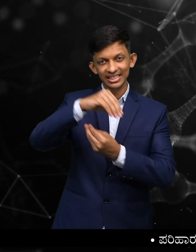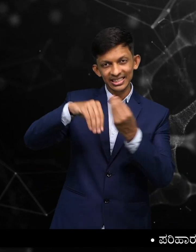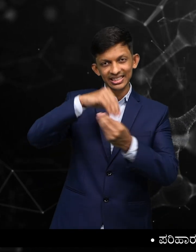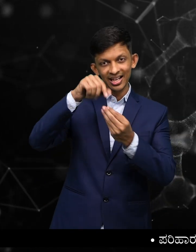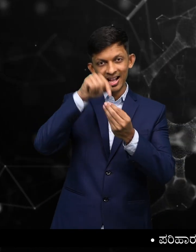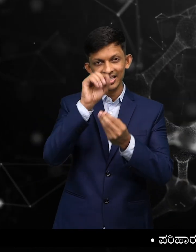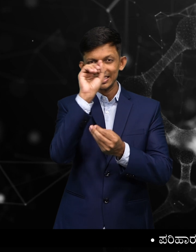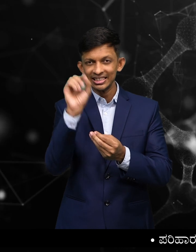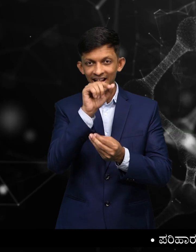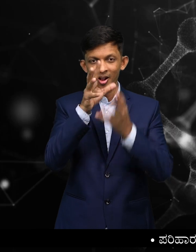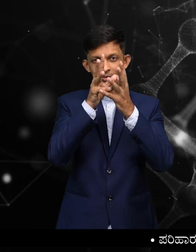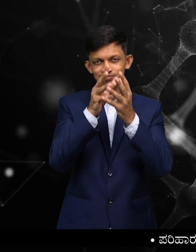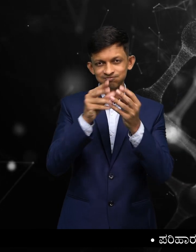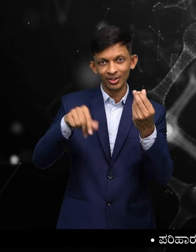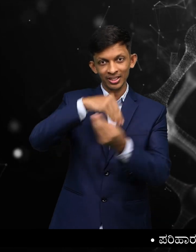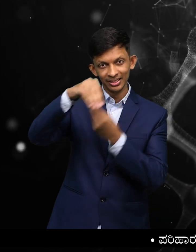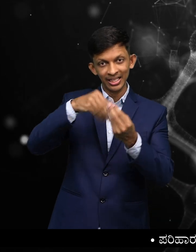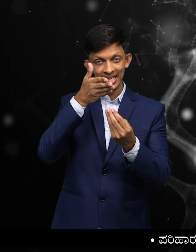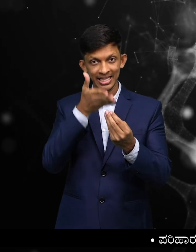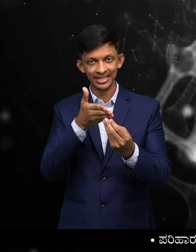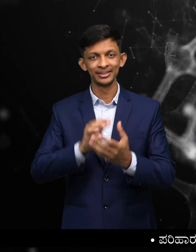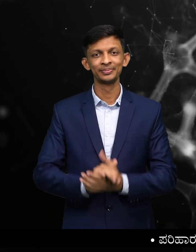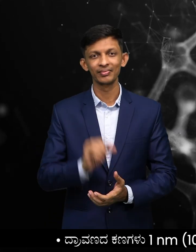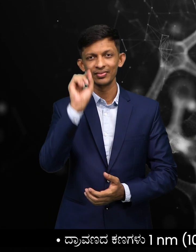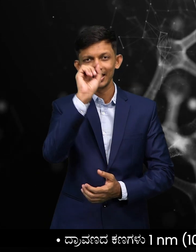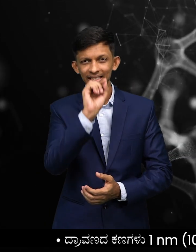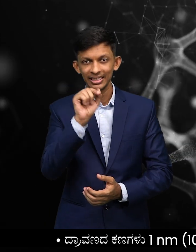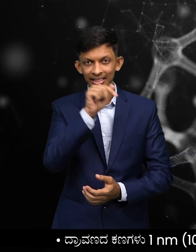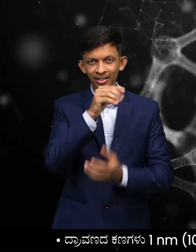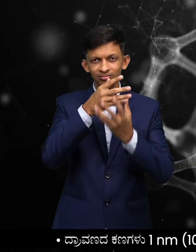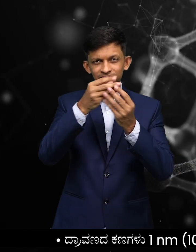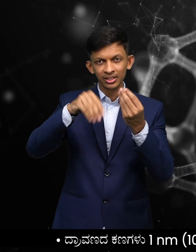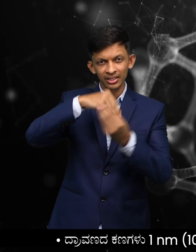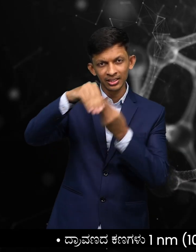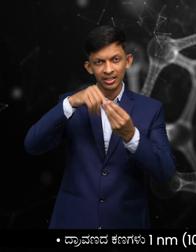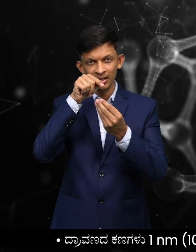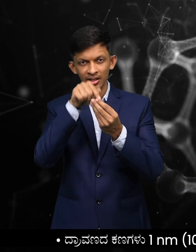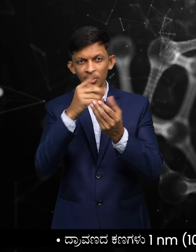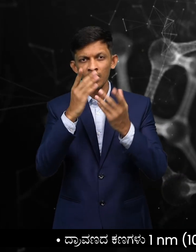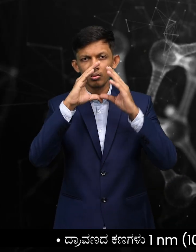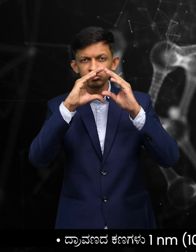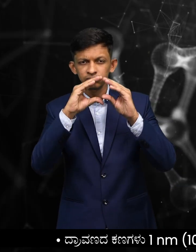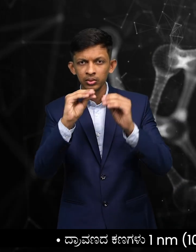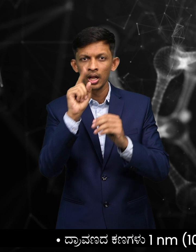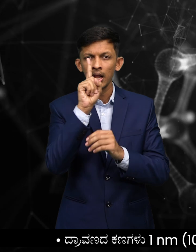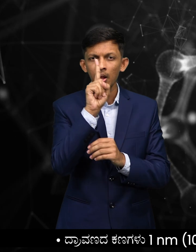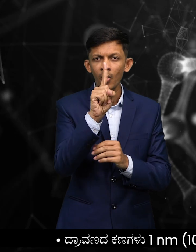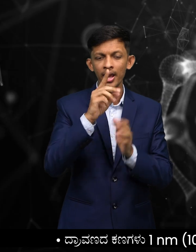ಪರಿಹಾರವು ಏಕರೂಪದ ಮಿಶ್ರಣವಾಗಿದೆ. ದ್ರಾವಕದ ಕಣಗಳು 1 nm 10⁻⁹